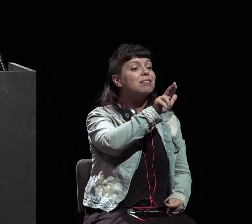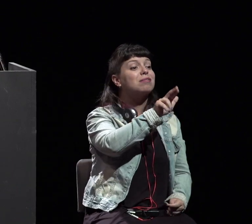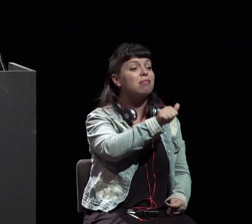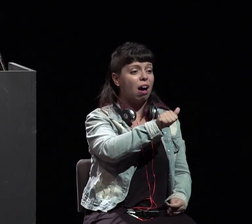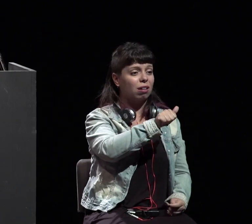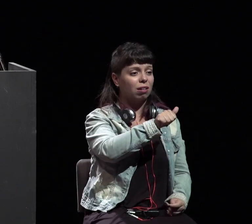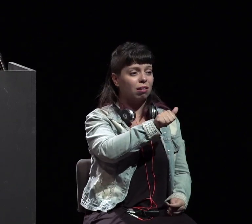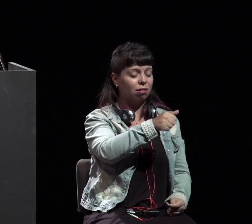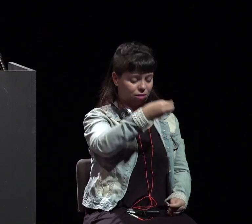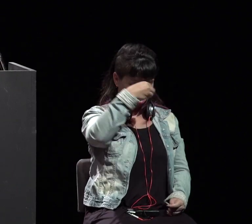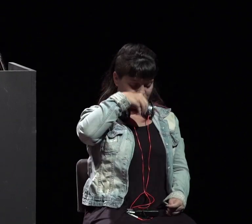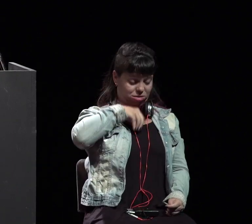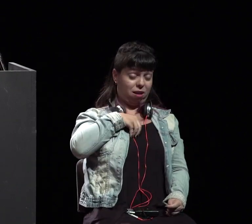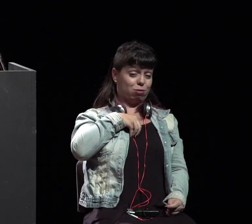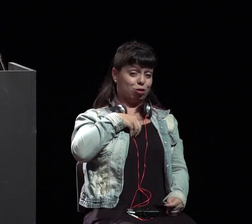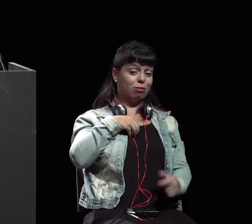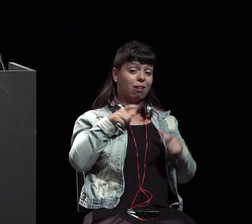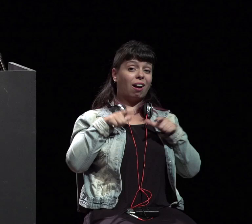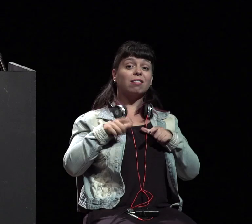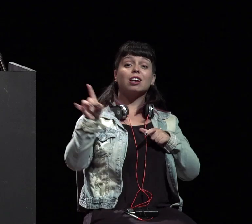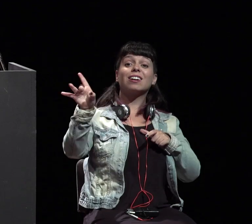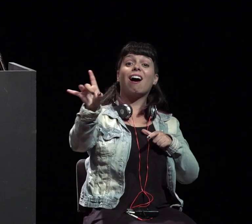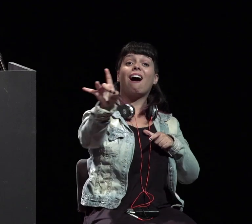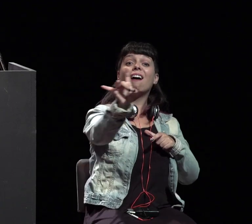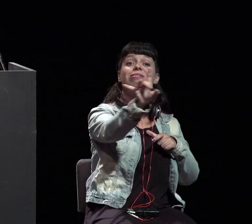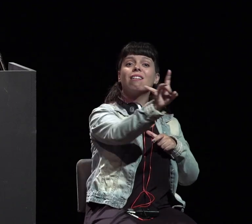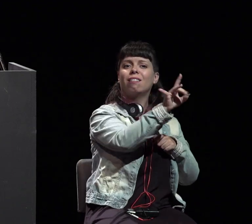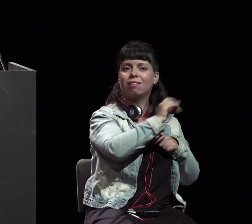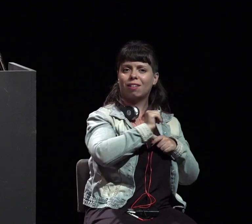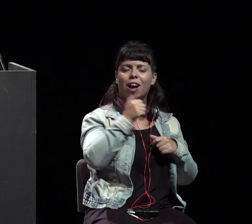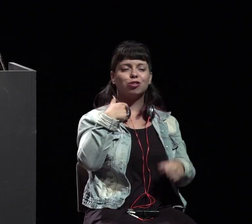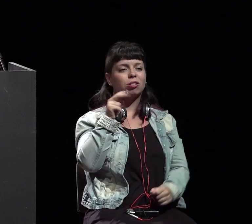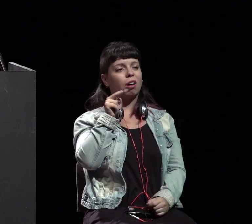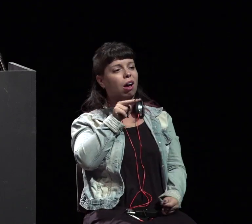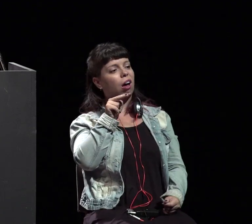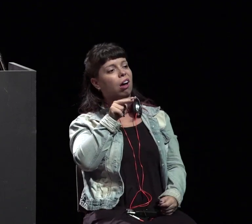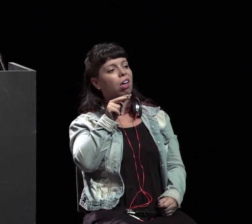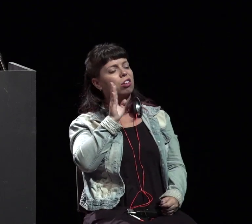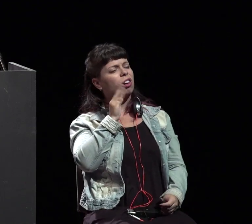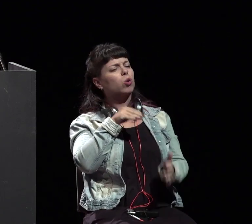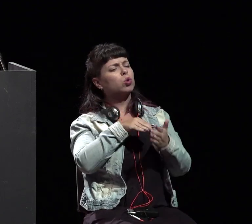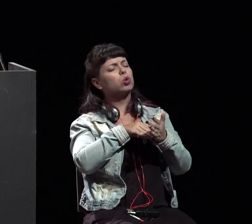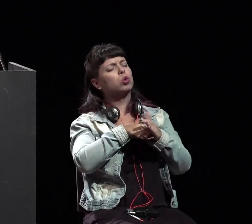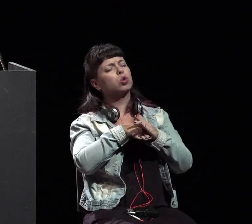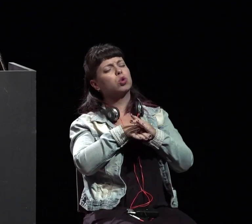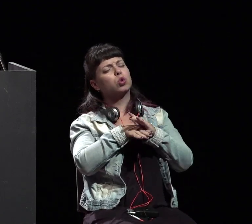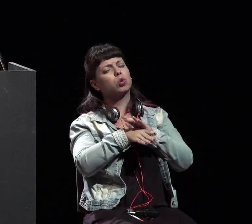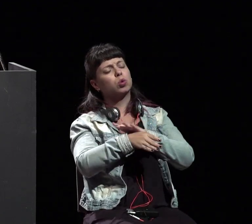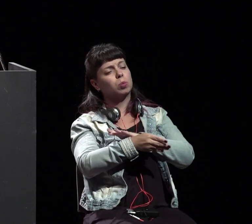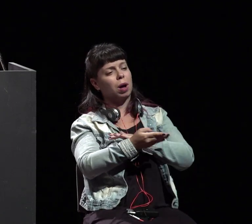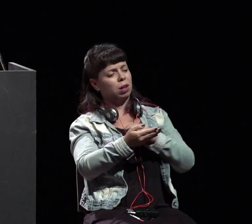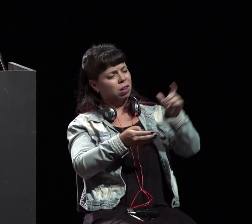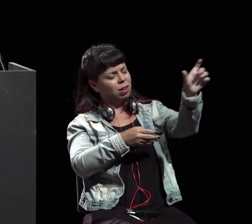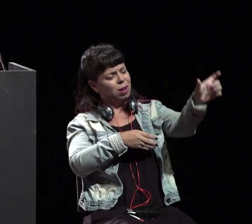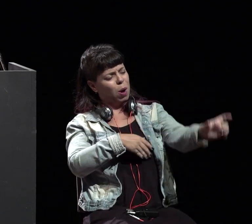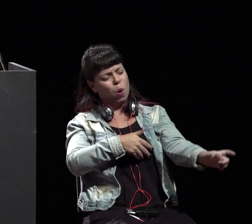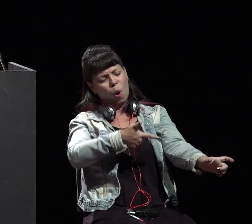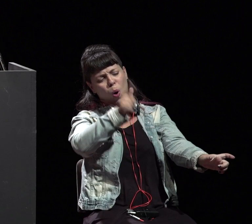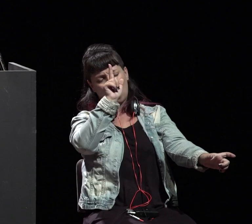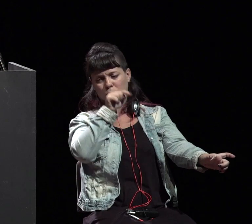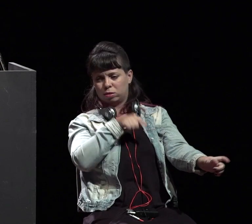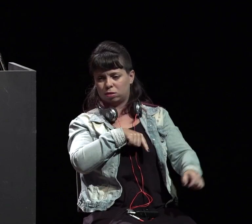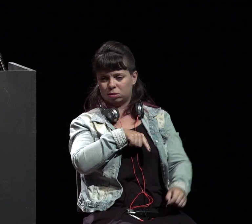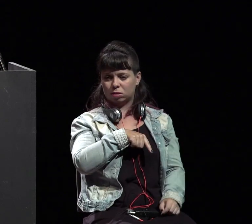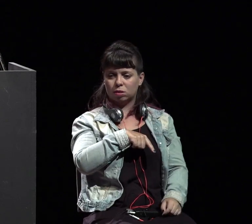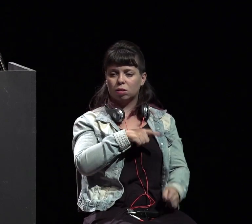de nós, e como esse olhar que nos acostuma a ver esse terrivelmente outro, nesse caso,